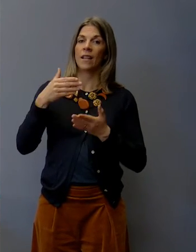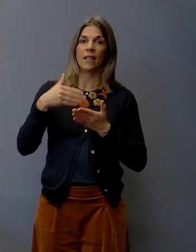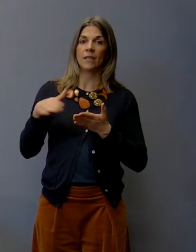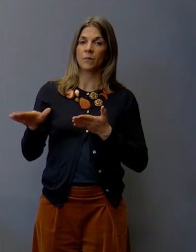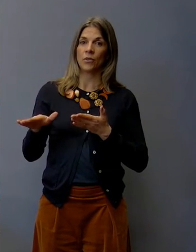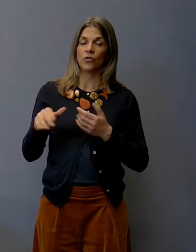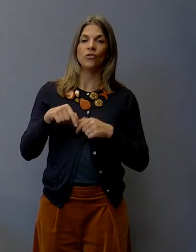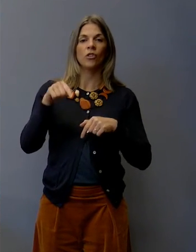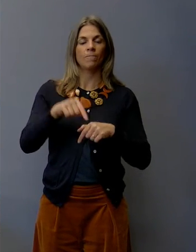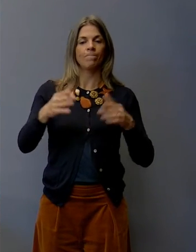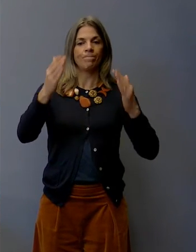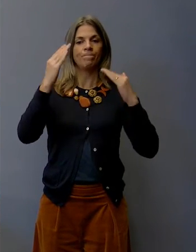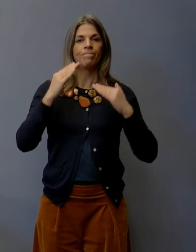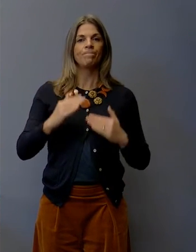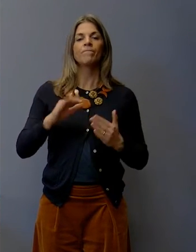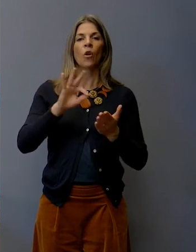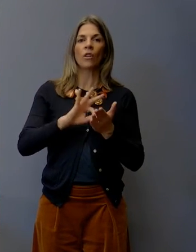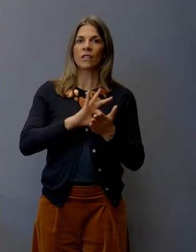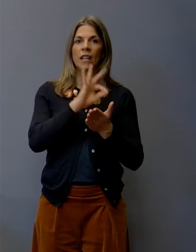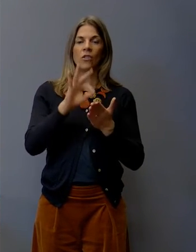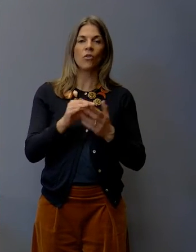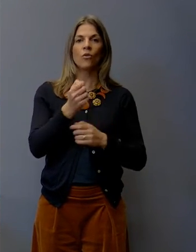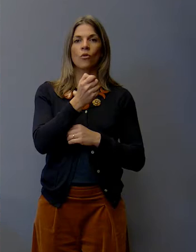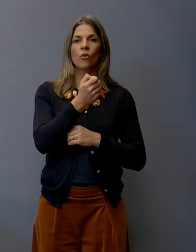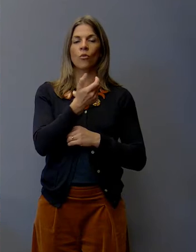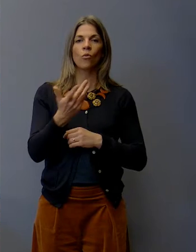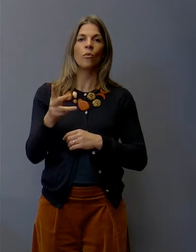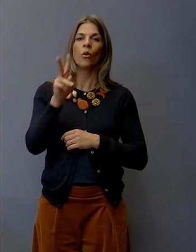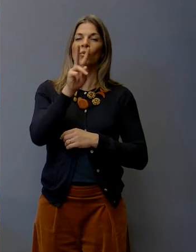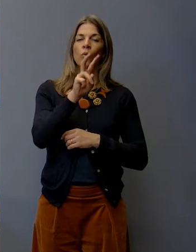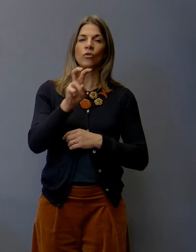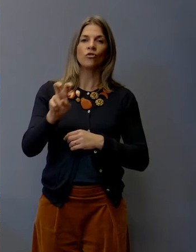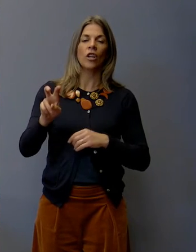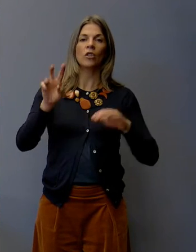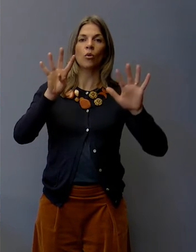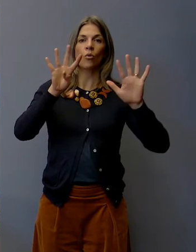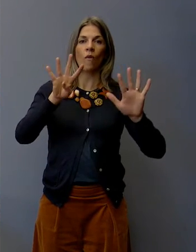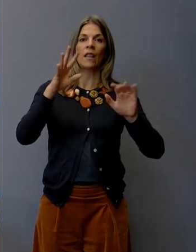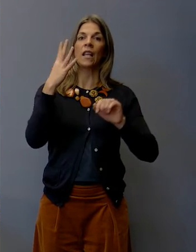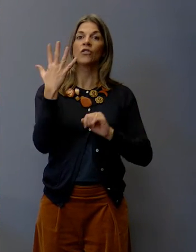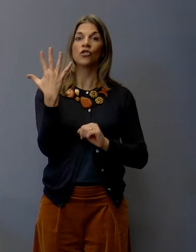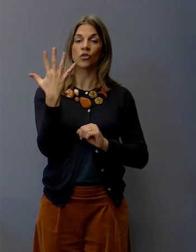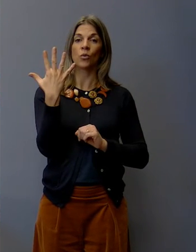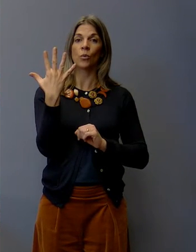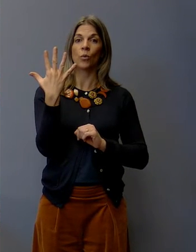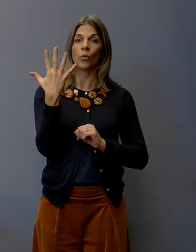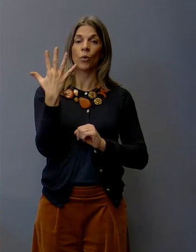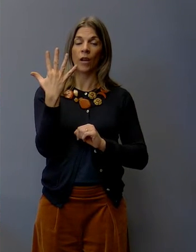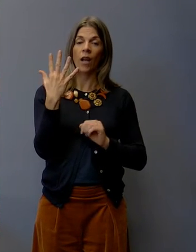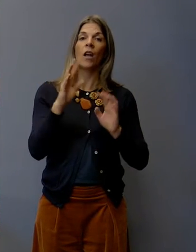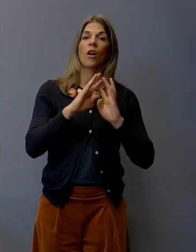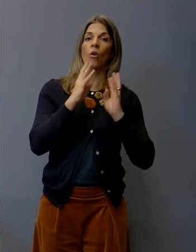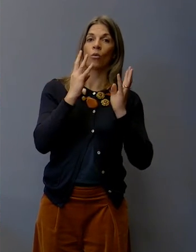pongo ora in votazione l'ordine del giorno numero 295 con parere contrario